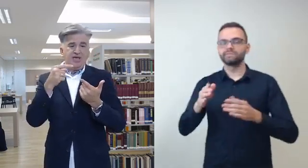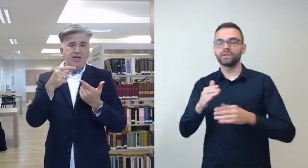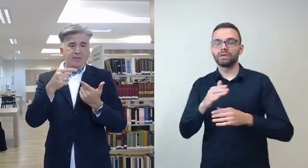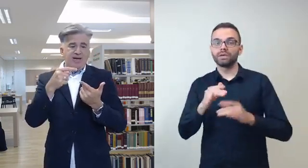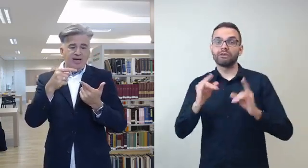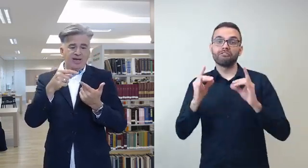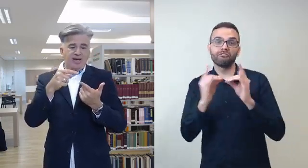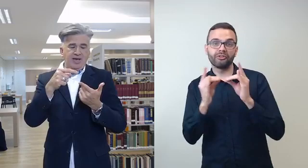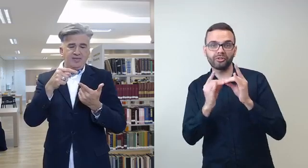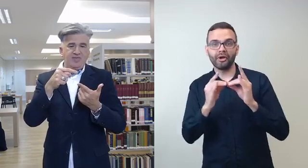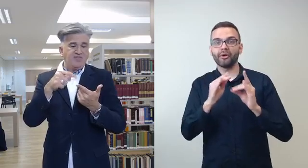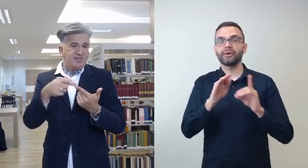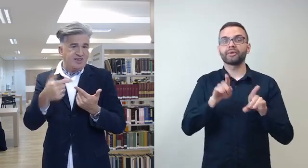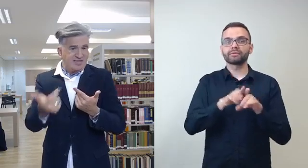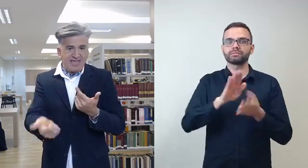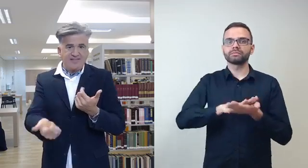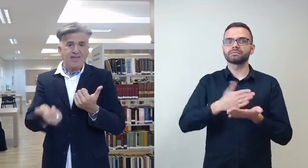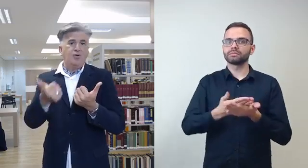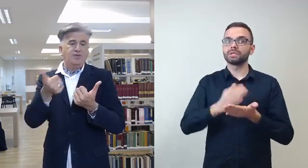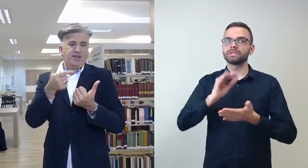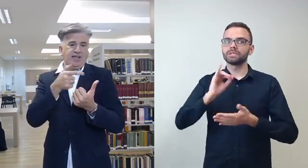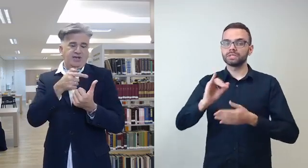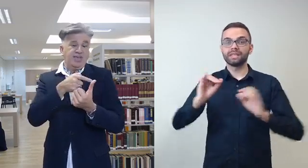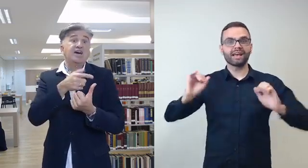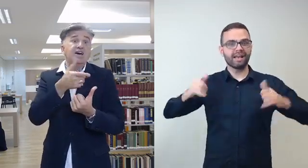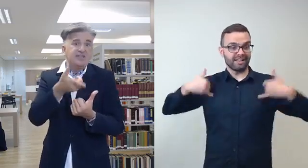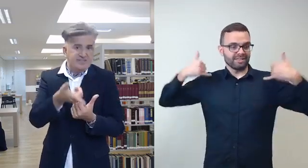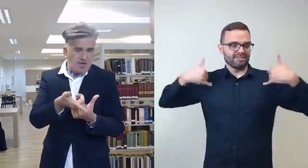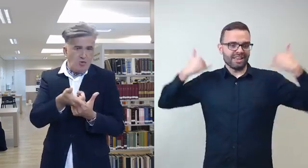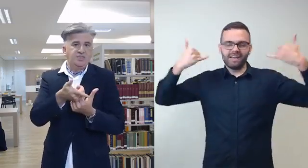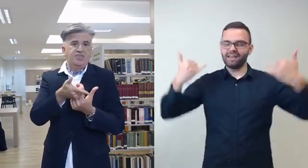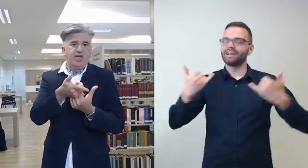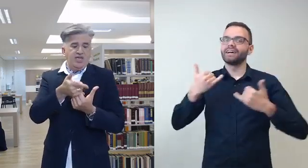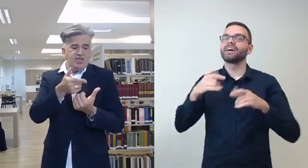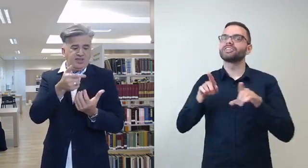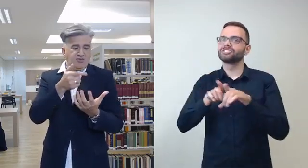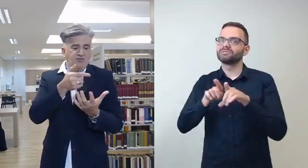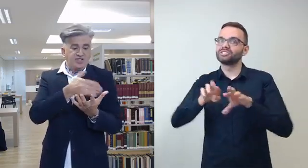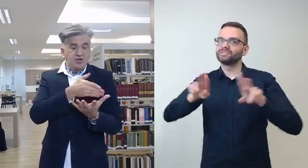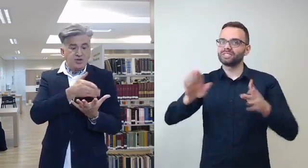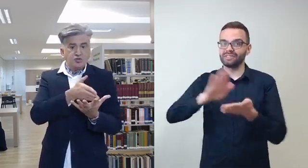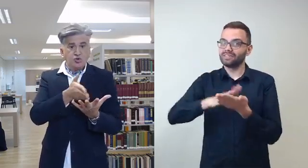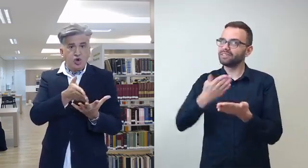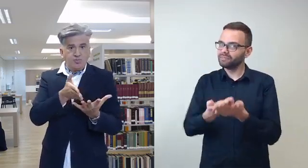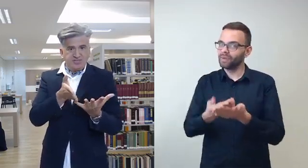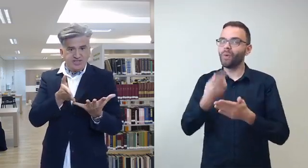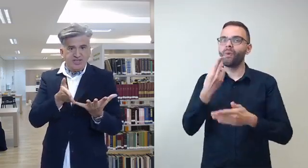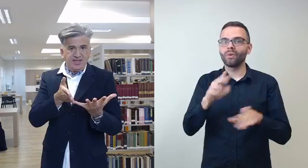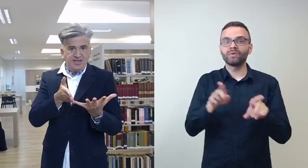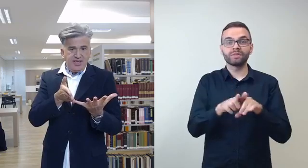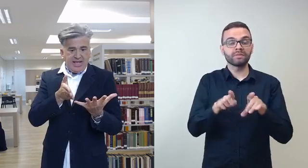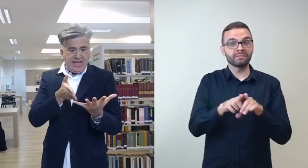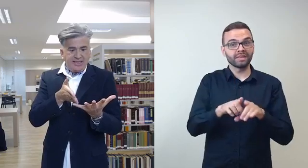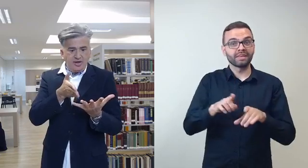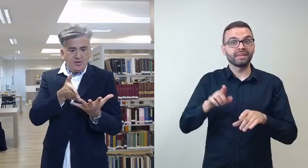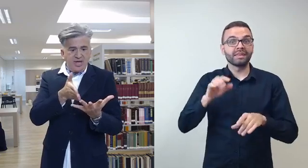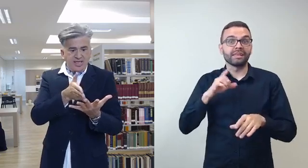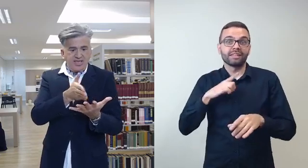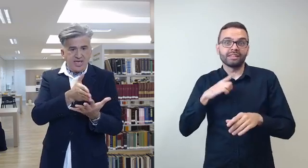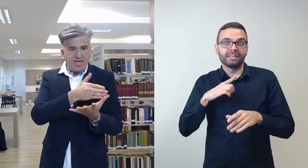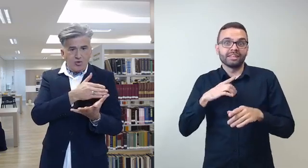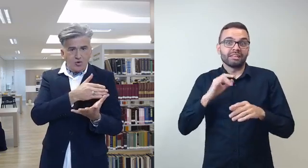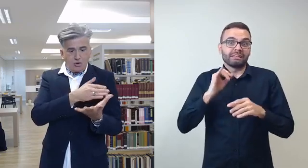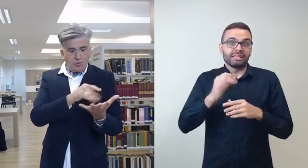outra, a defesa de tese é outra, criança é outra. Então, veja quantos corpos aqui, né? Cada lugar